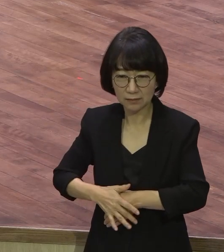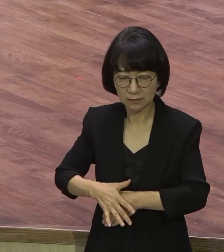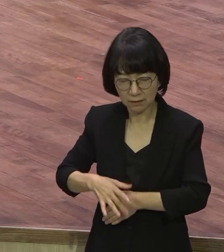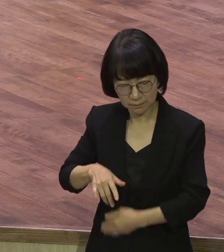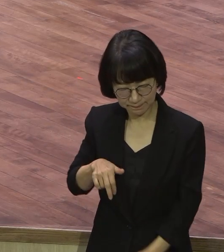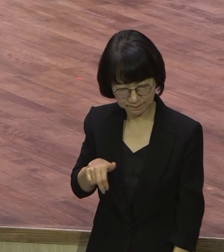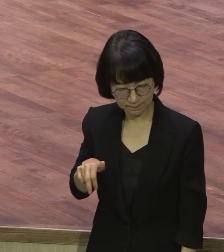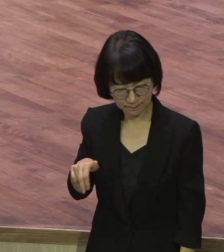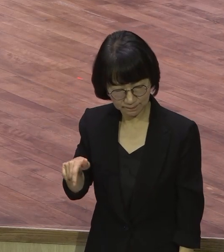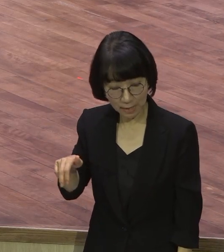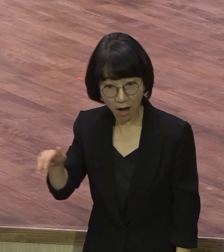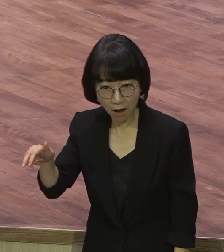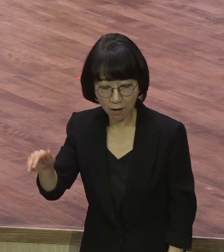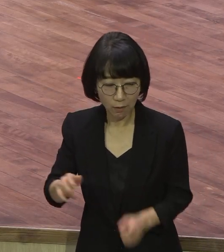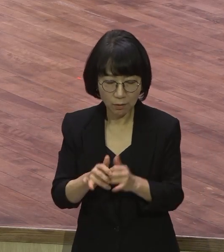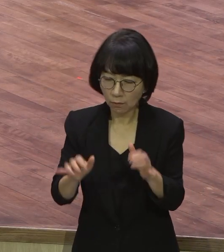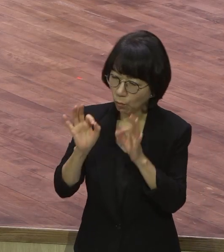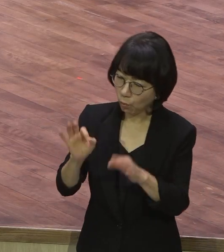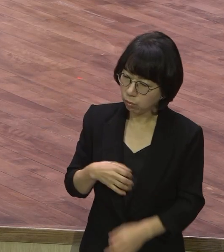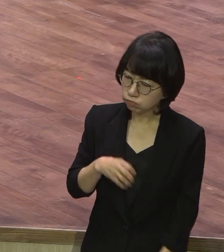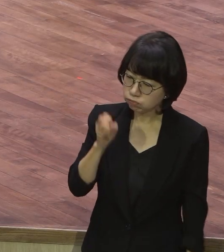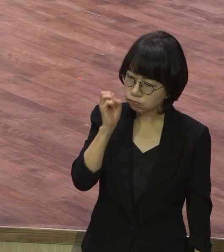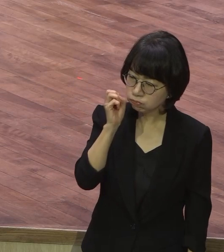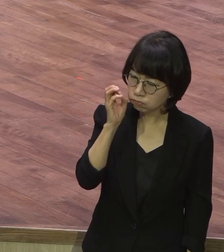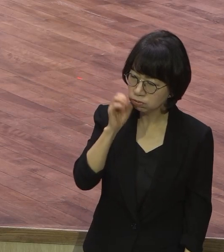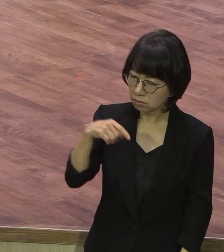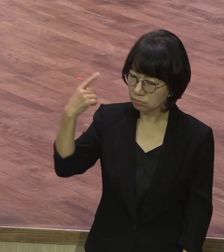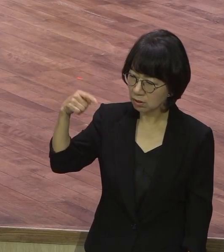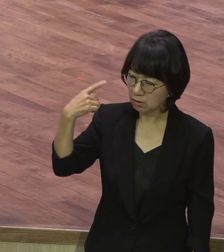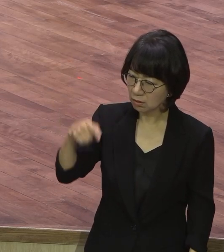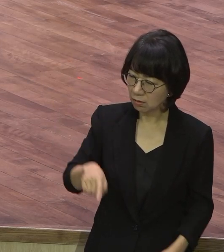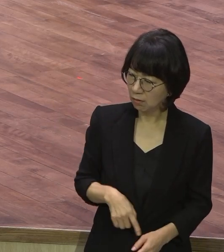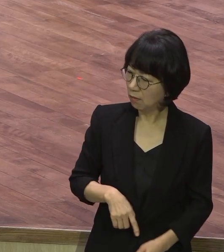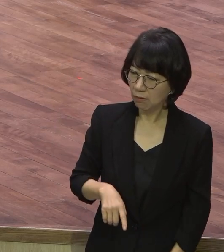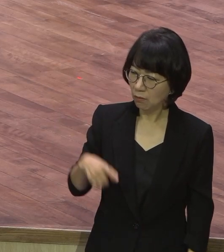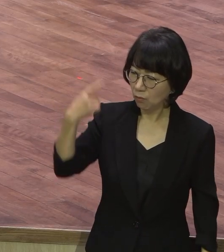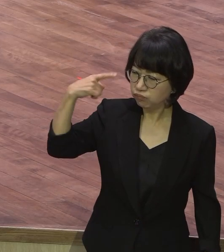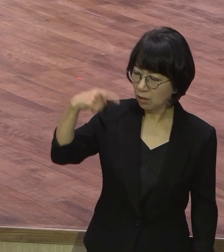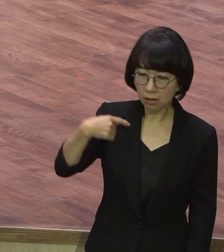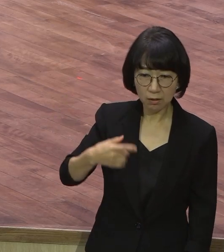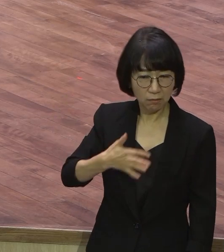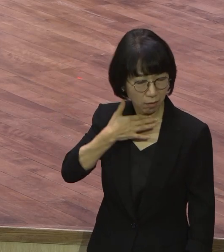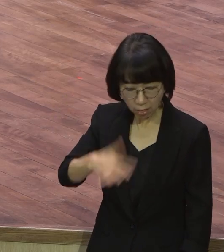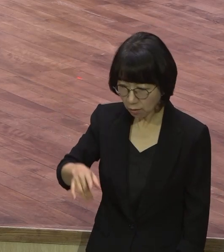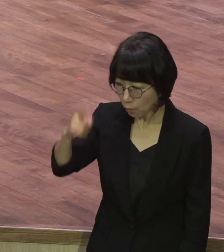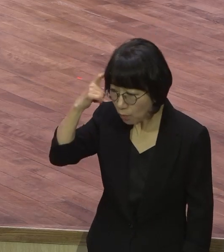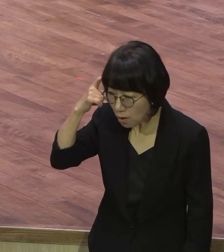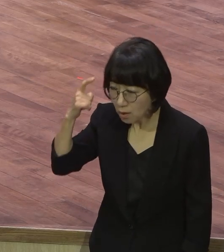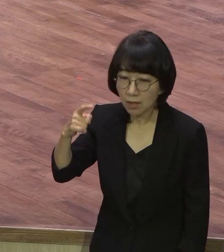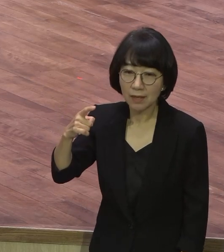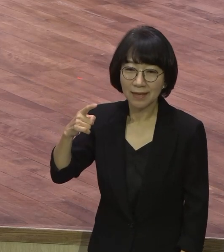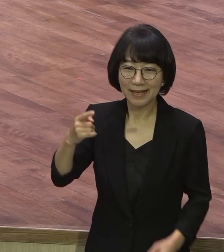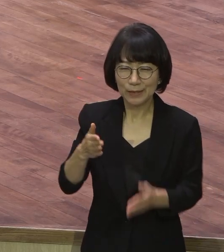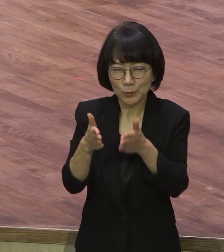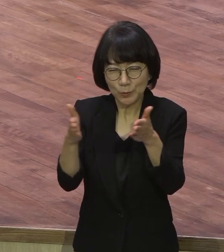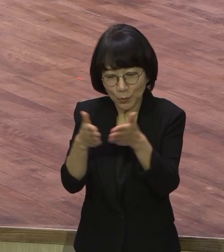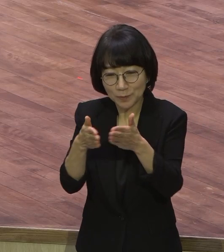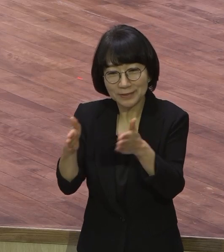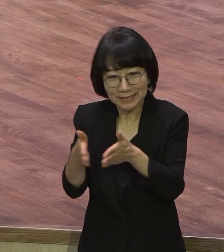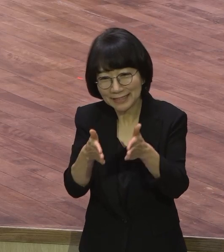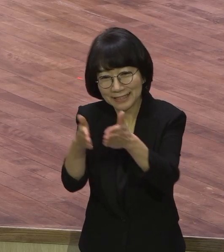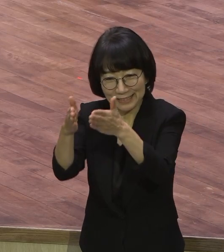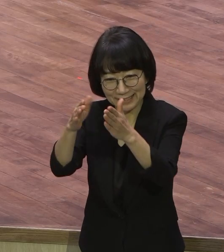아브라함을 사람들이 이해를 못했어요. 미쳤다 지금 이게 뭐요 좁은 길입니다.